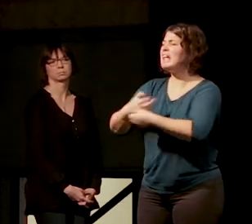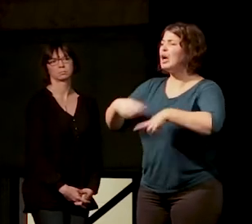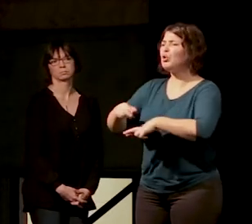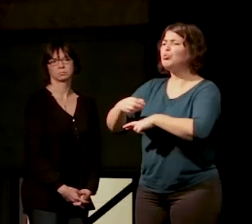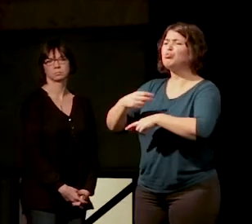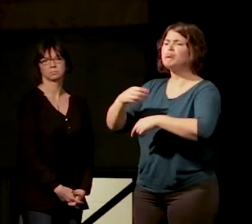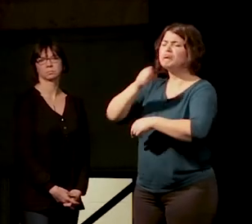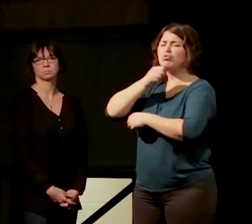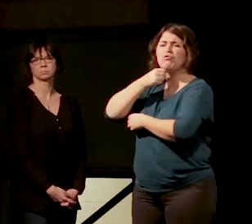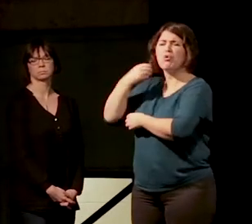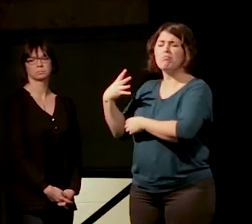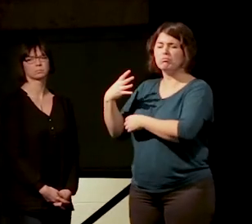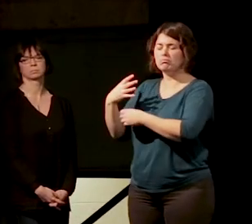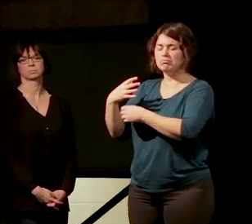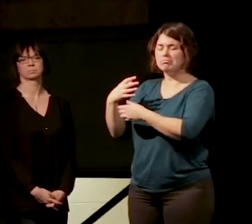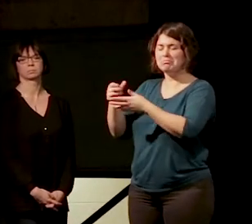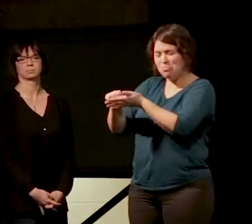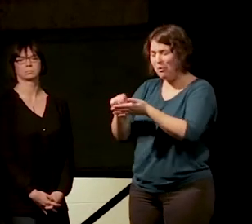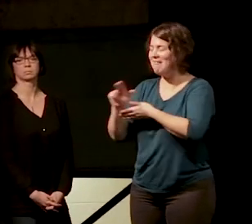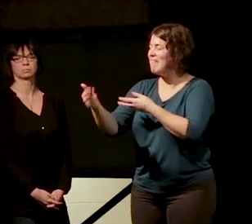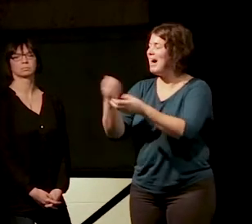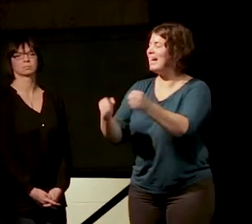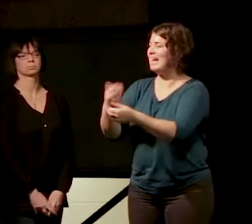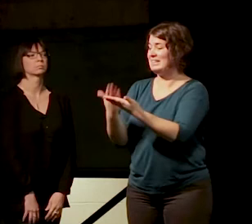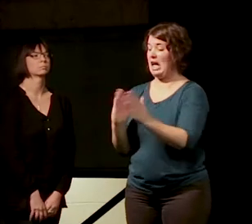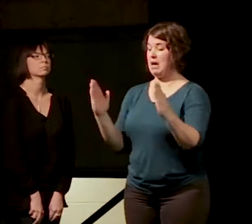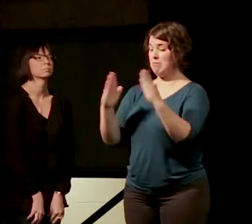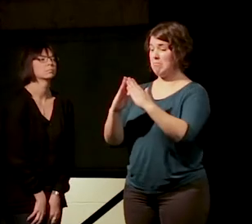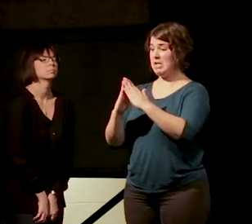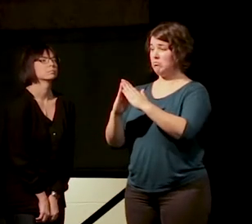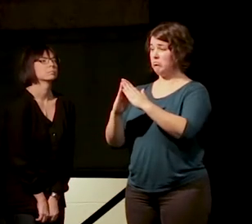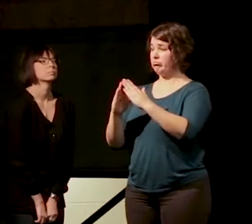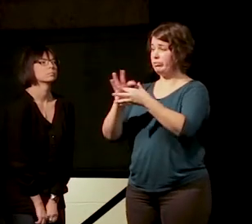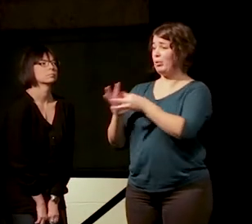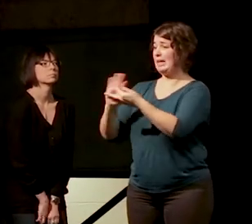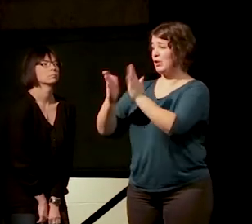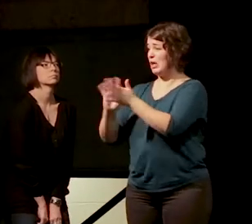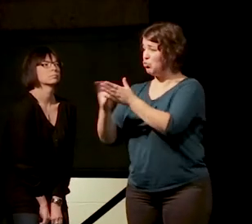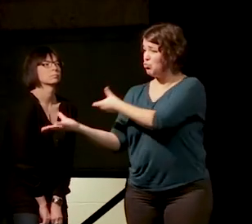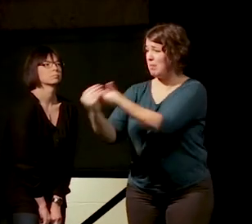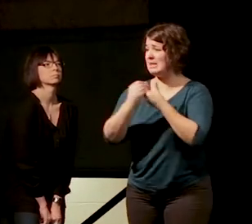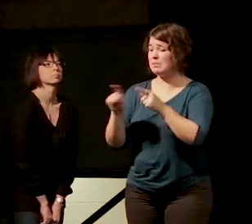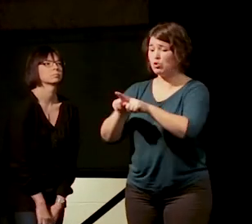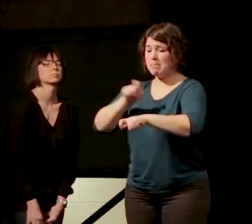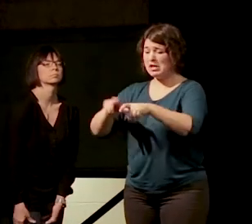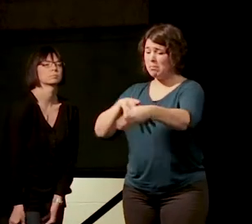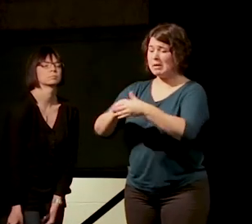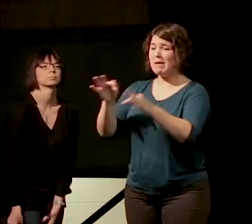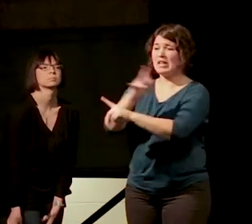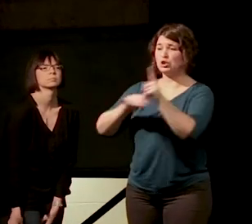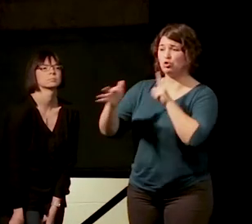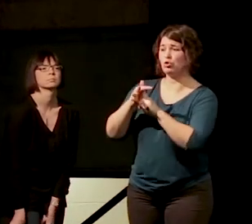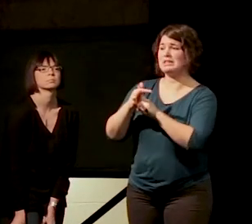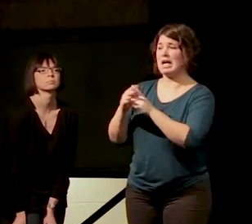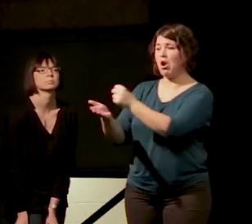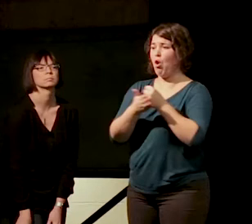sera le lieu des solidarités, des rencontres de toutes les associations et de tous les acteurs qui œuvrent dans le domaine social